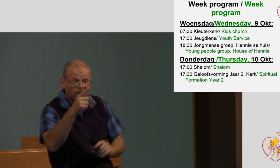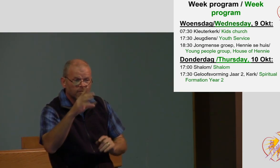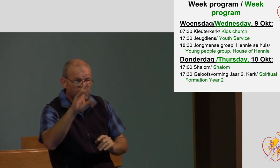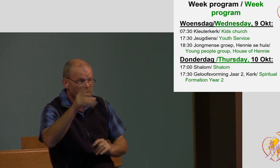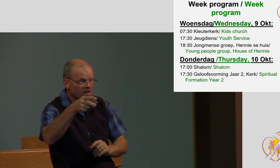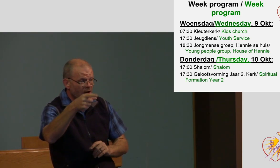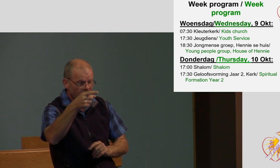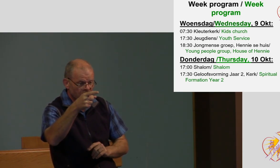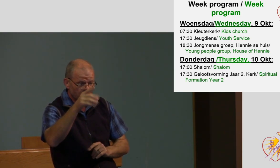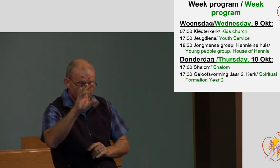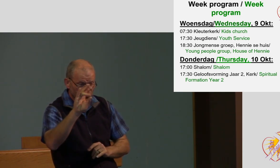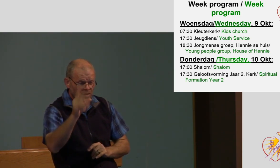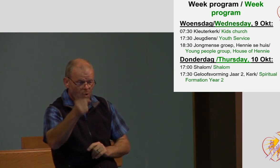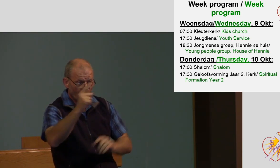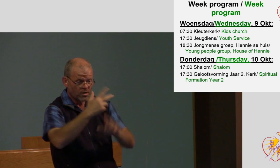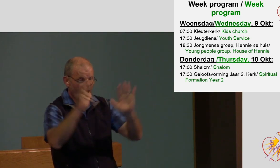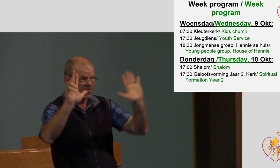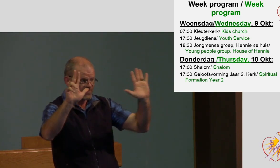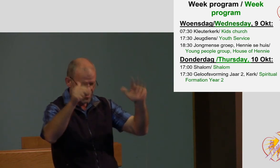Die oggend 7:30, ja. Ekskuus.